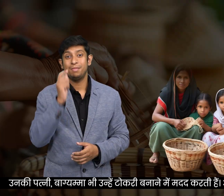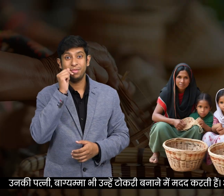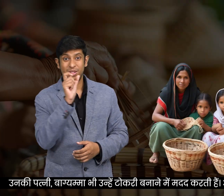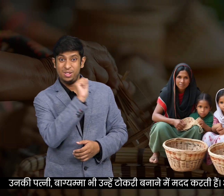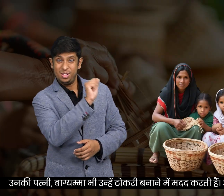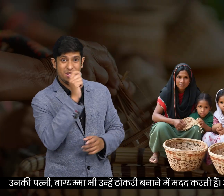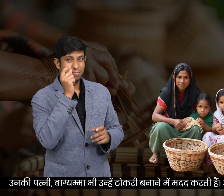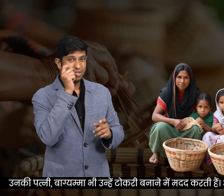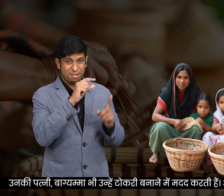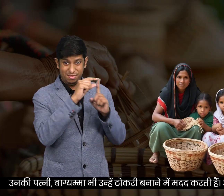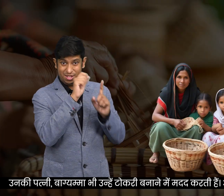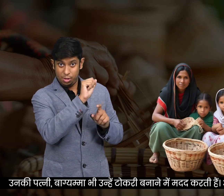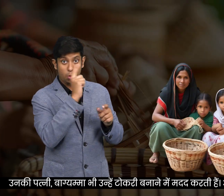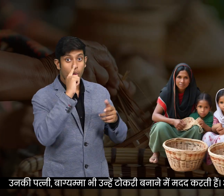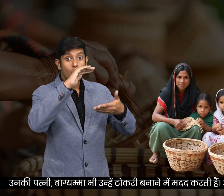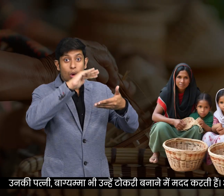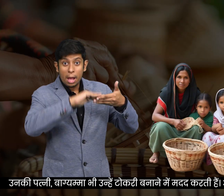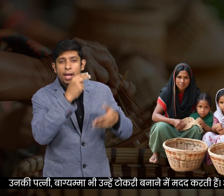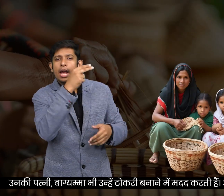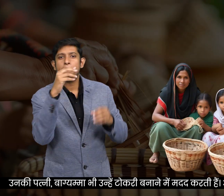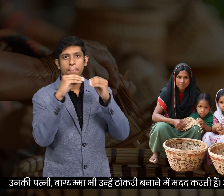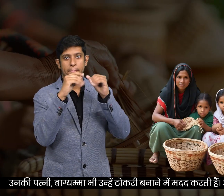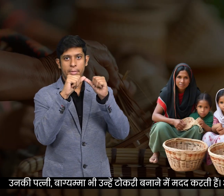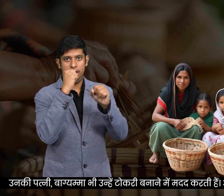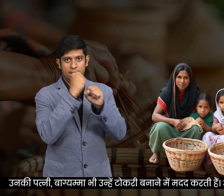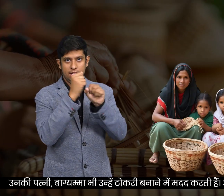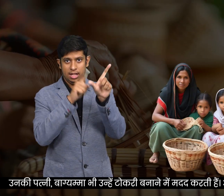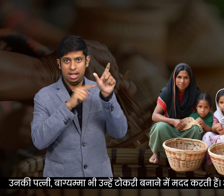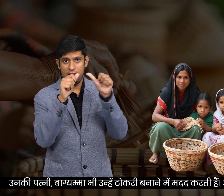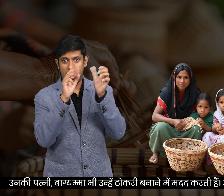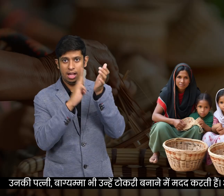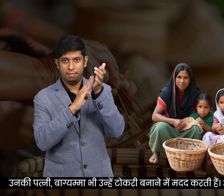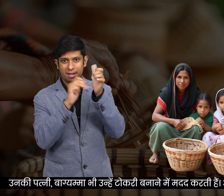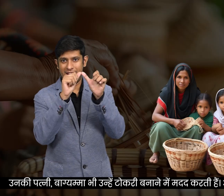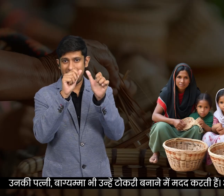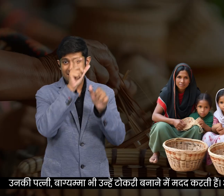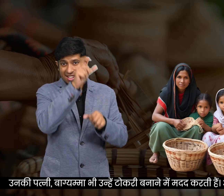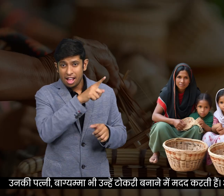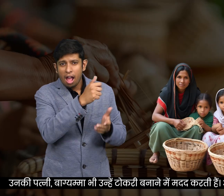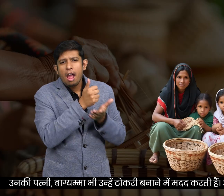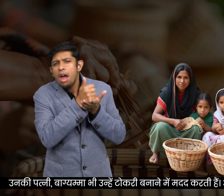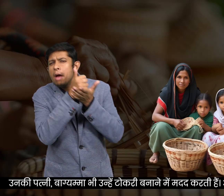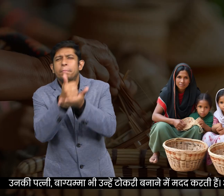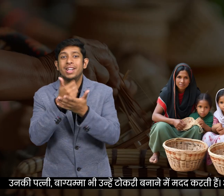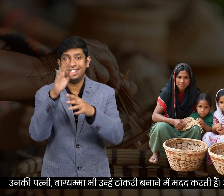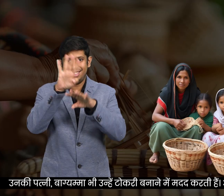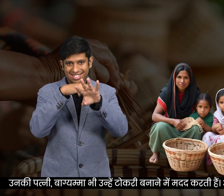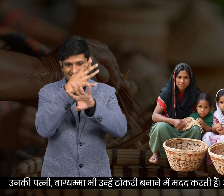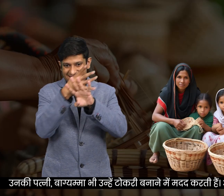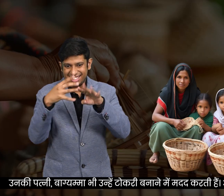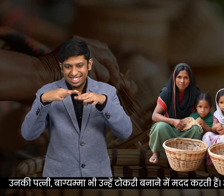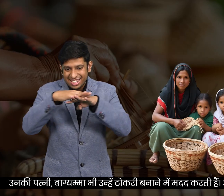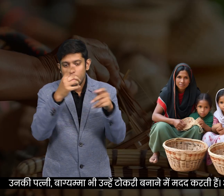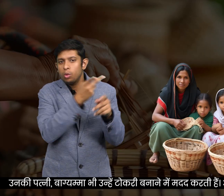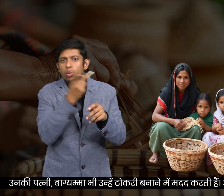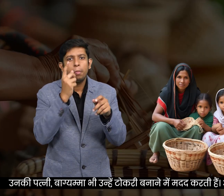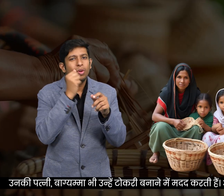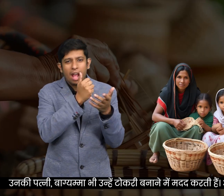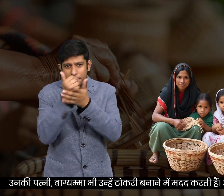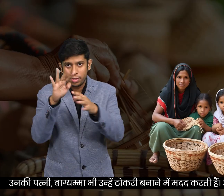उनकी पत्नी भाग्यम्मा भी उन्हें टोकरी बनाने में मदद करती है और उनके 3 बच्चे हैं।